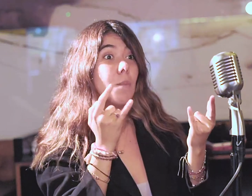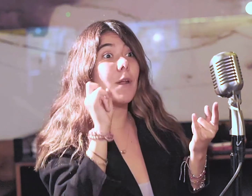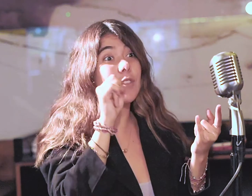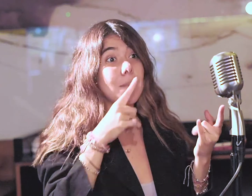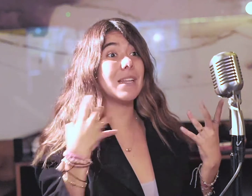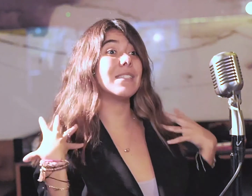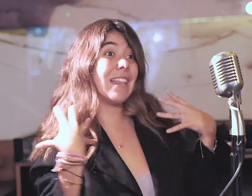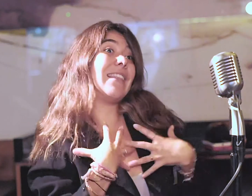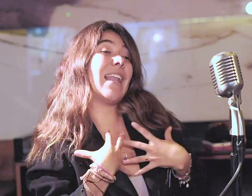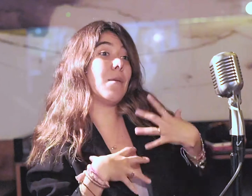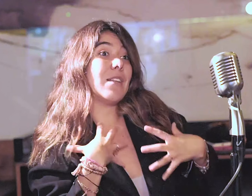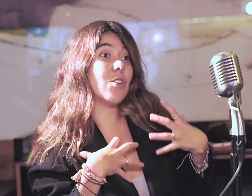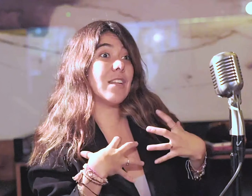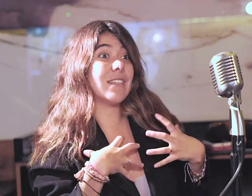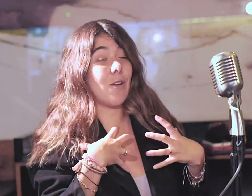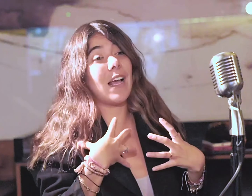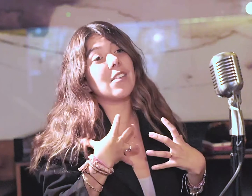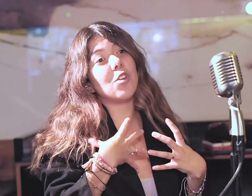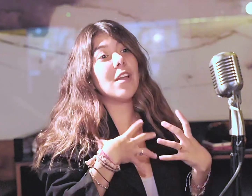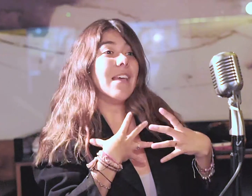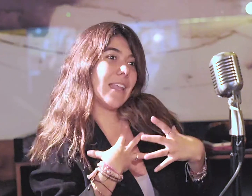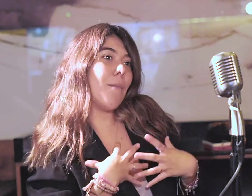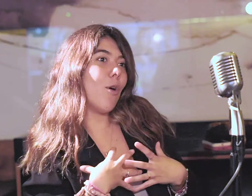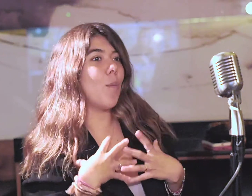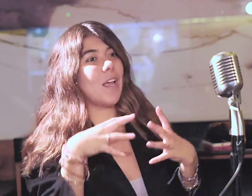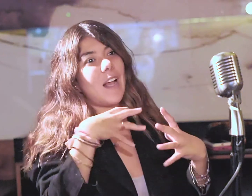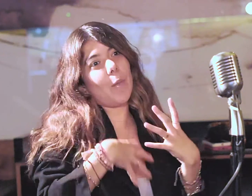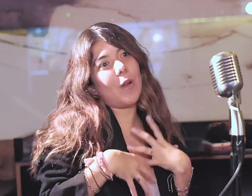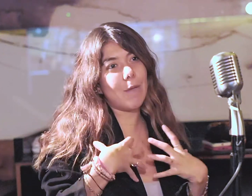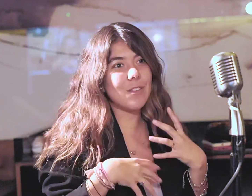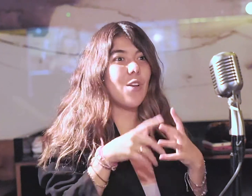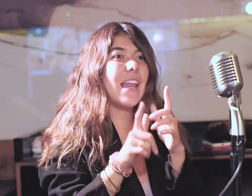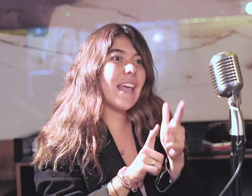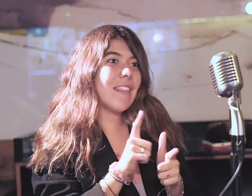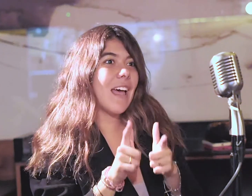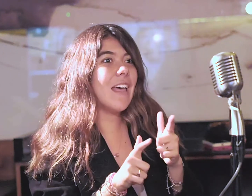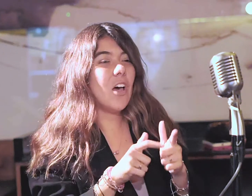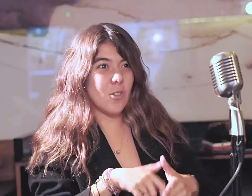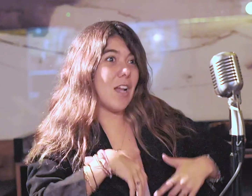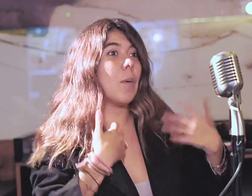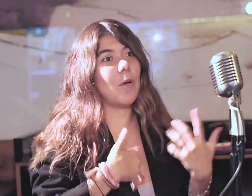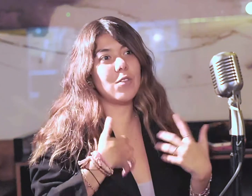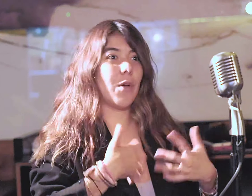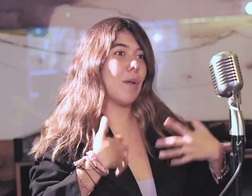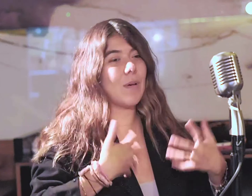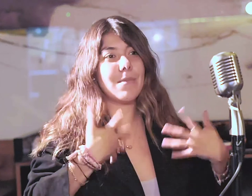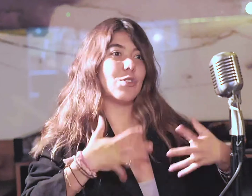historia de la canción Pero ellos también sentían las vibraciones decía una canción de amor porque era como una vibración lenta o si era como no sé una